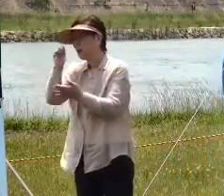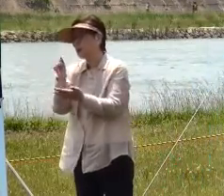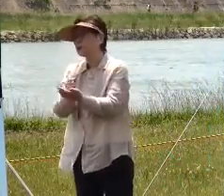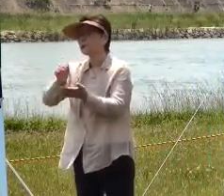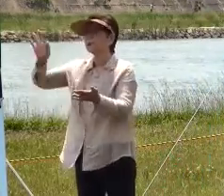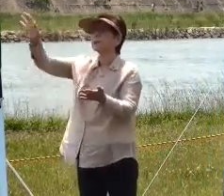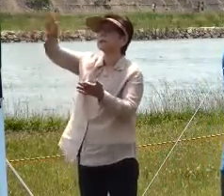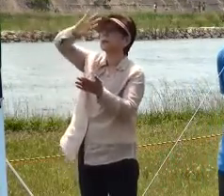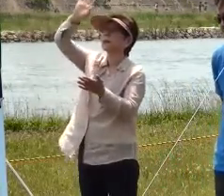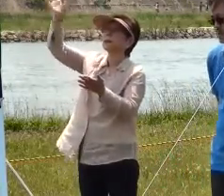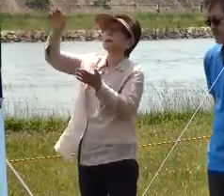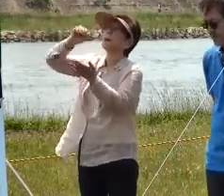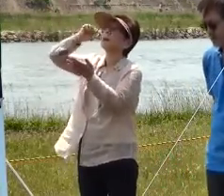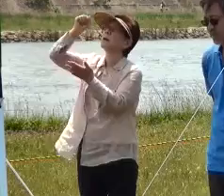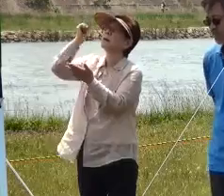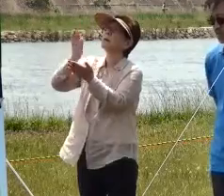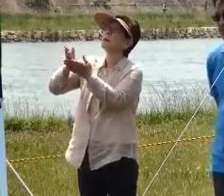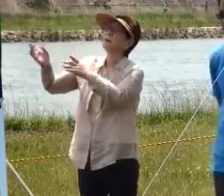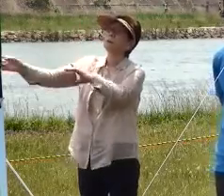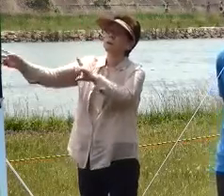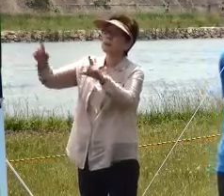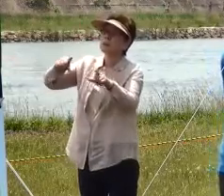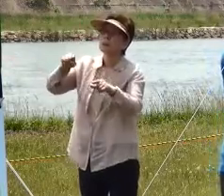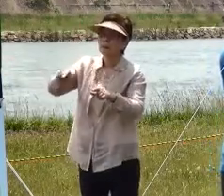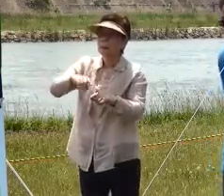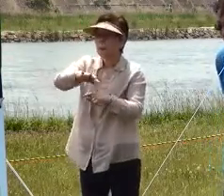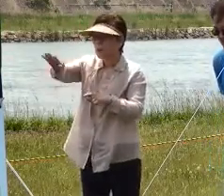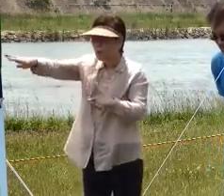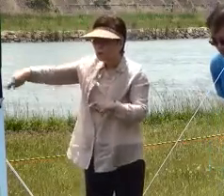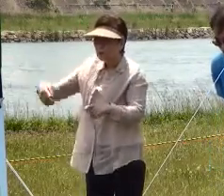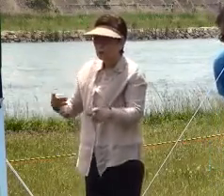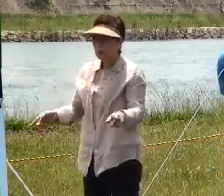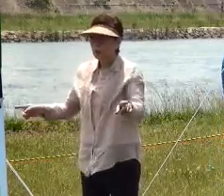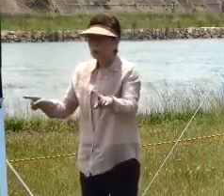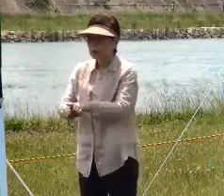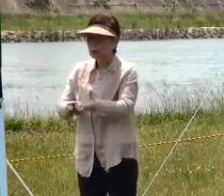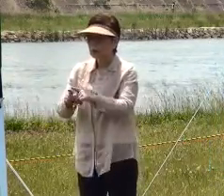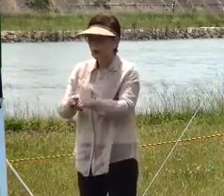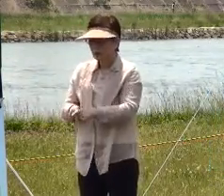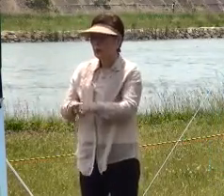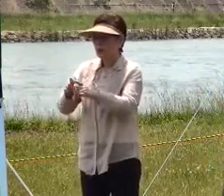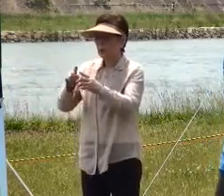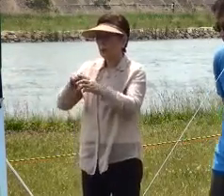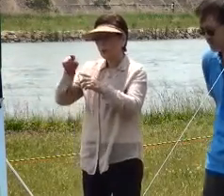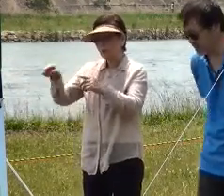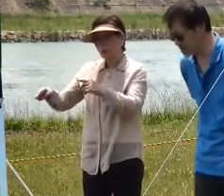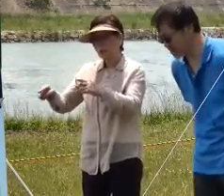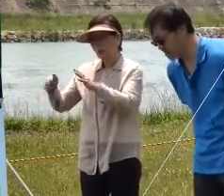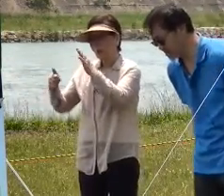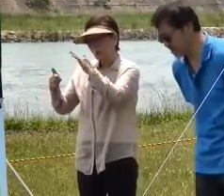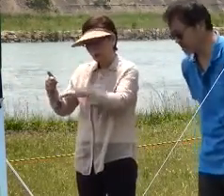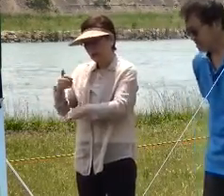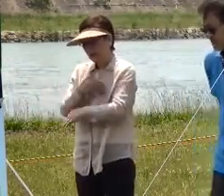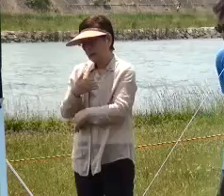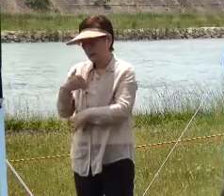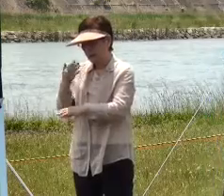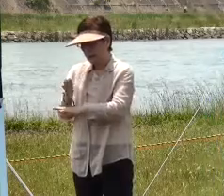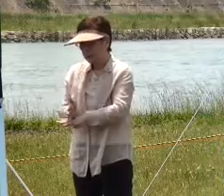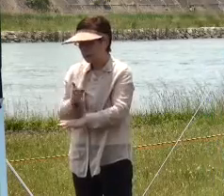気の良い日にこうして皆さんと一緒に野外礼拝を持つことができて感謝をいたします。